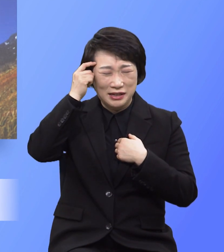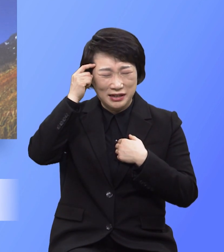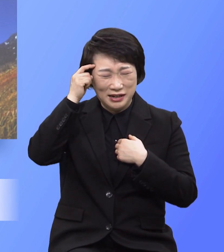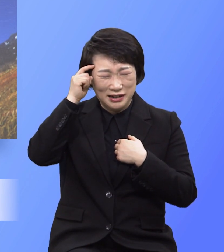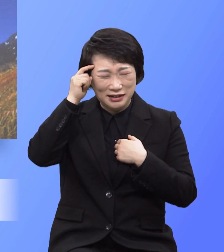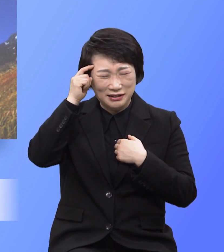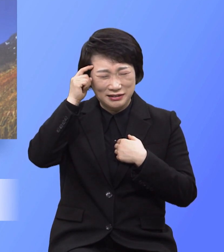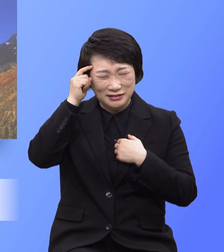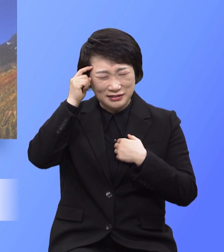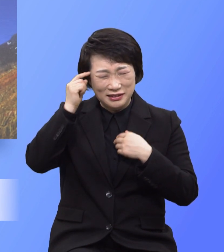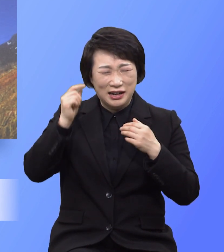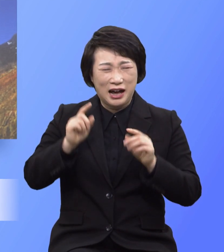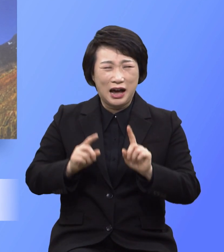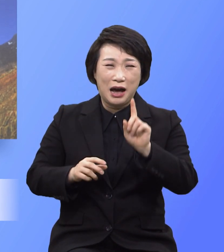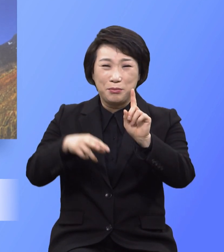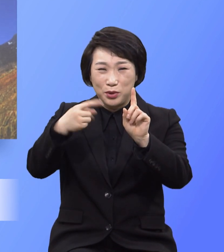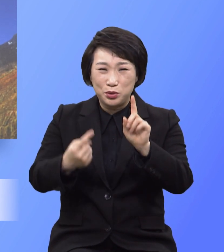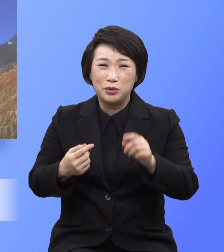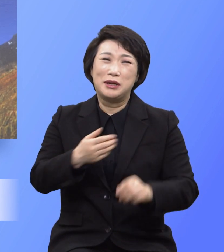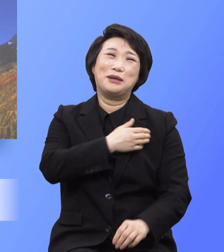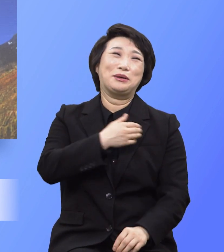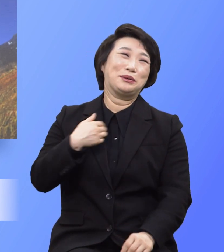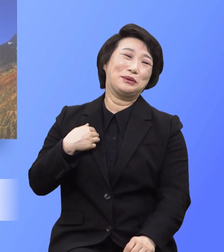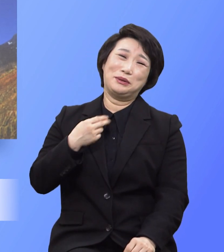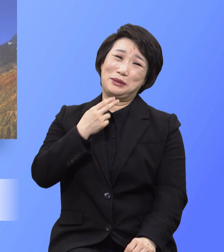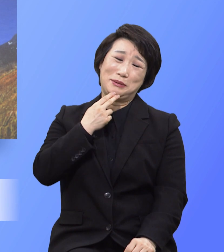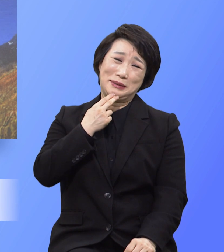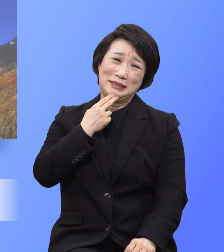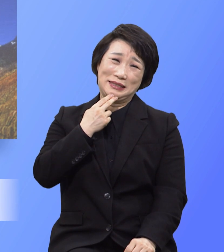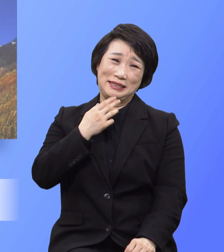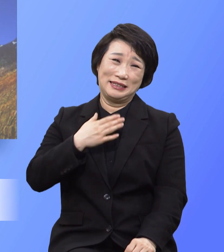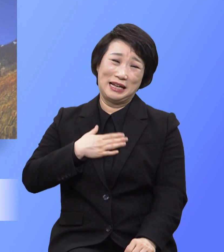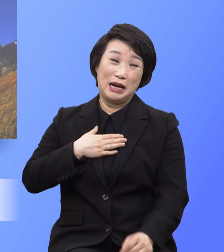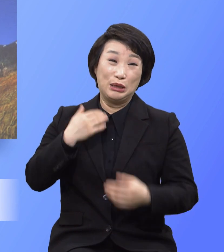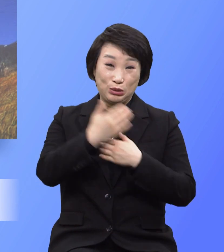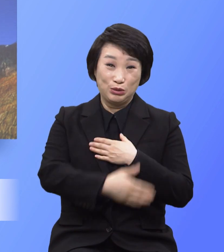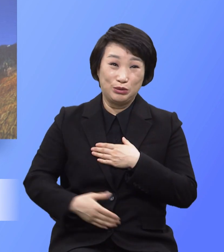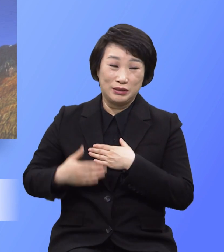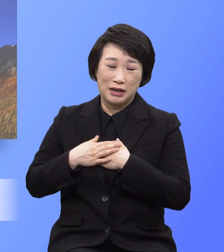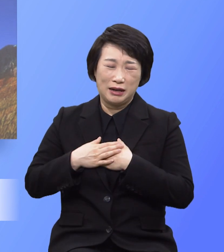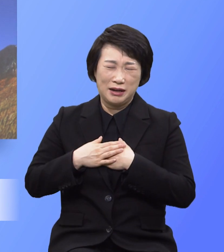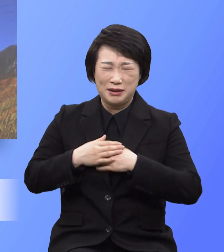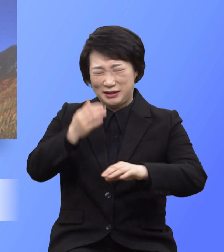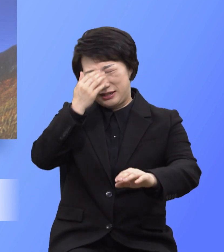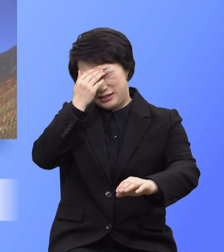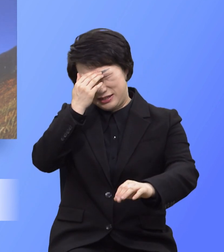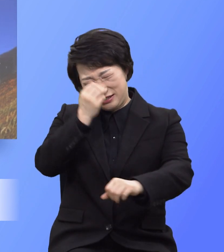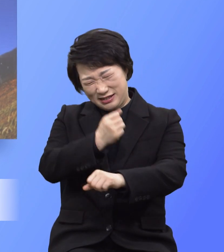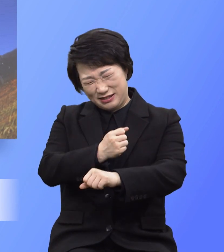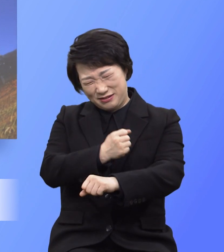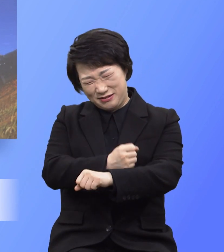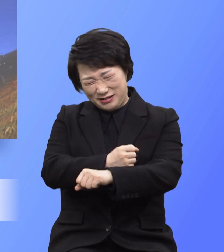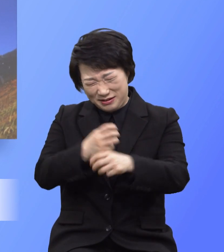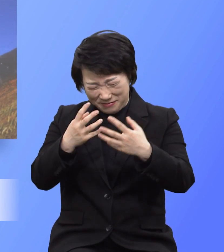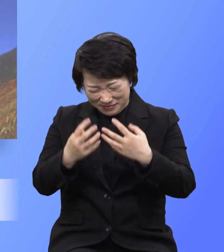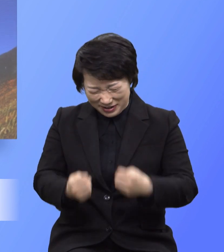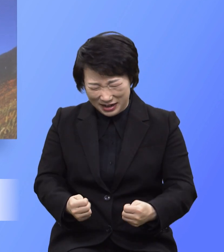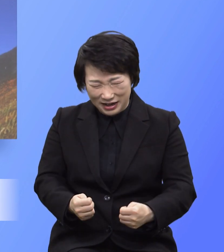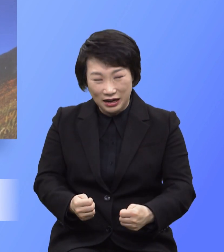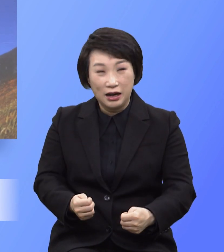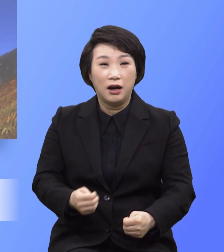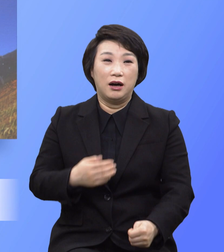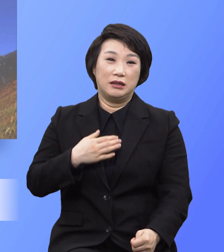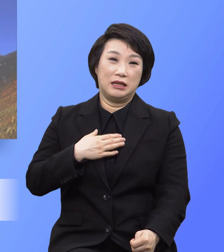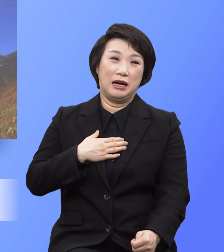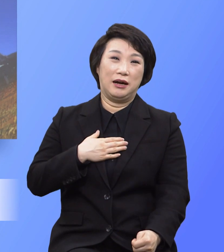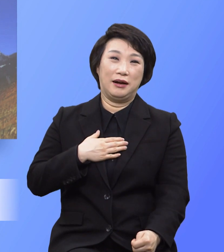정신적으로 한 번도 여유가 없는, 육체적으로 달달달달달달 이